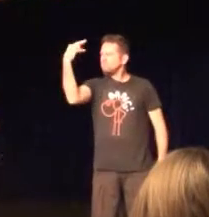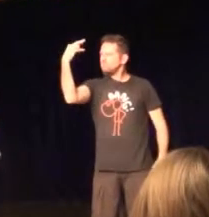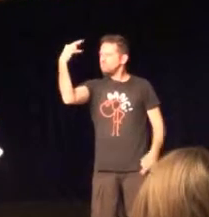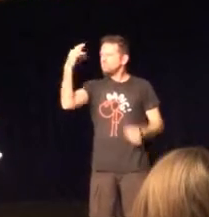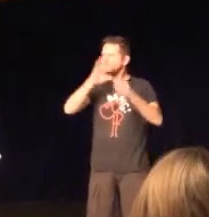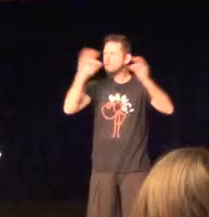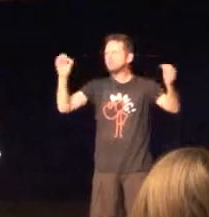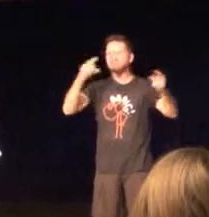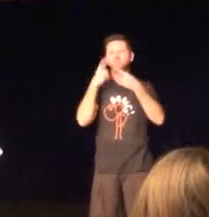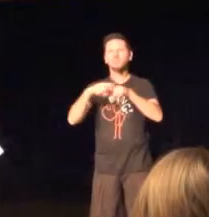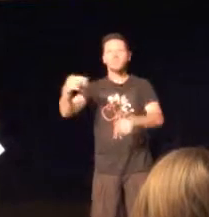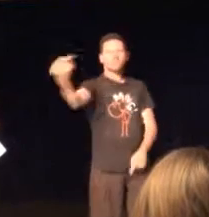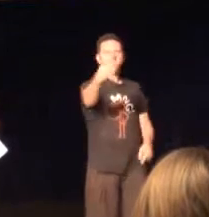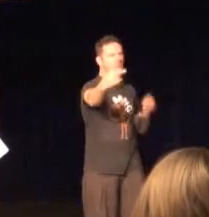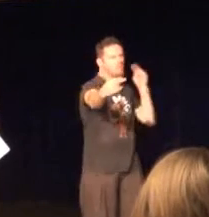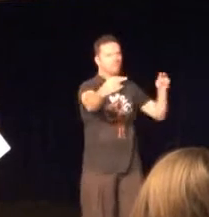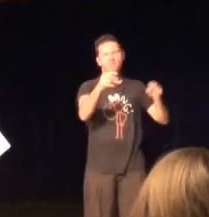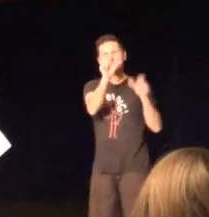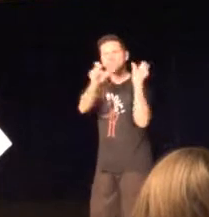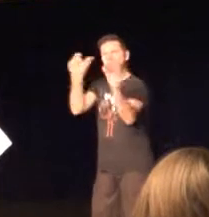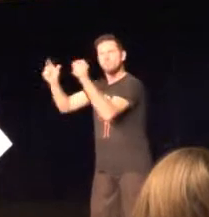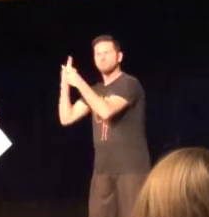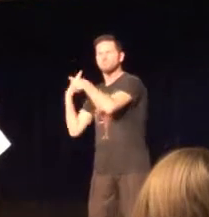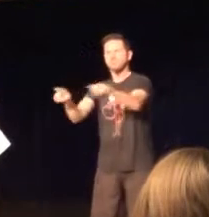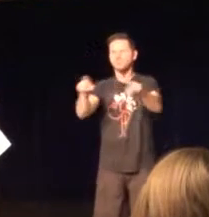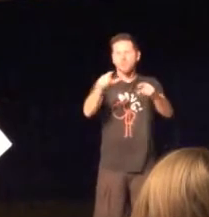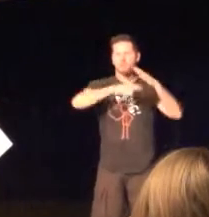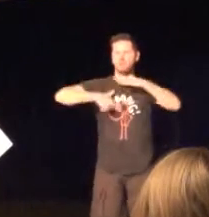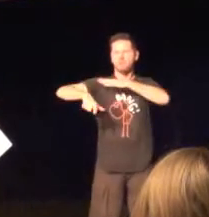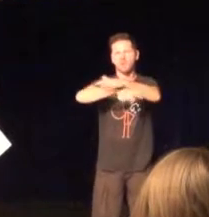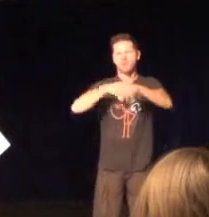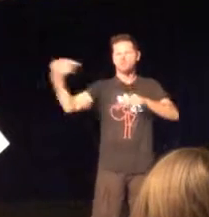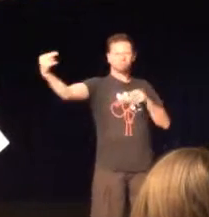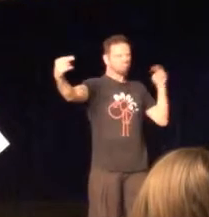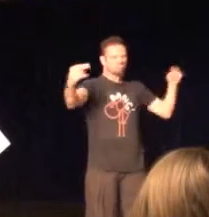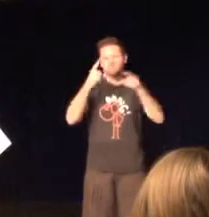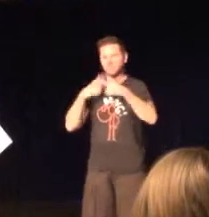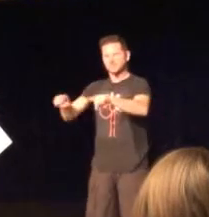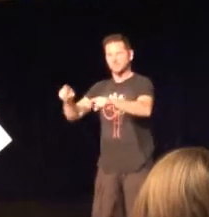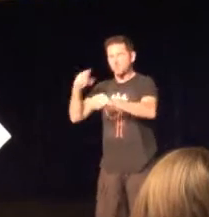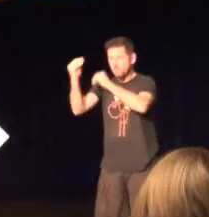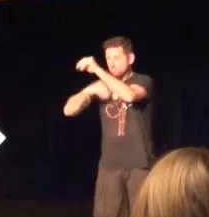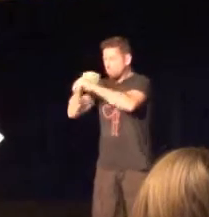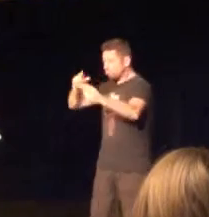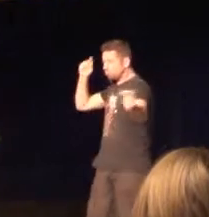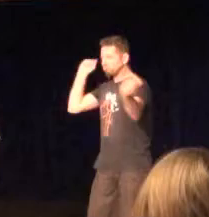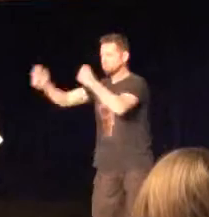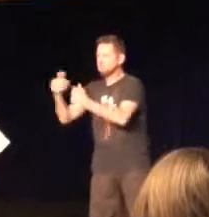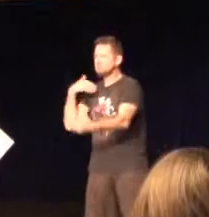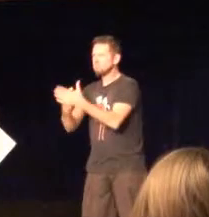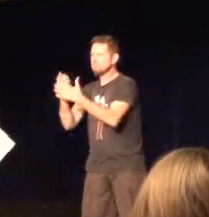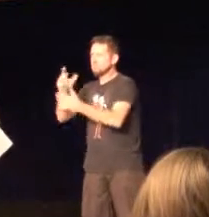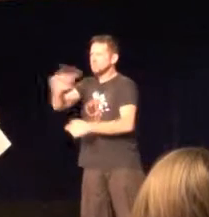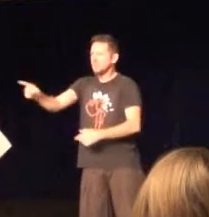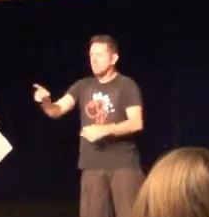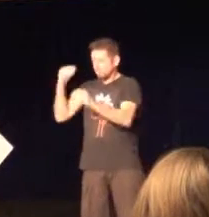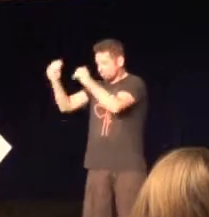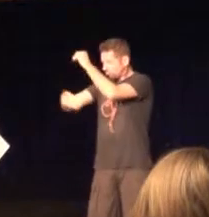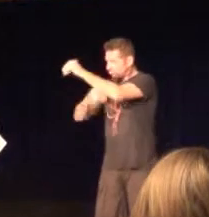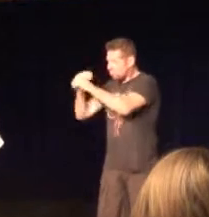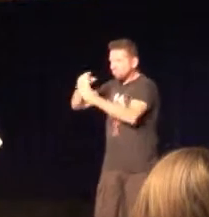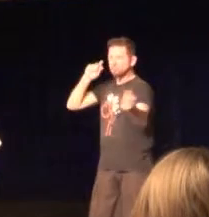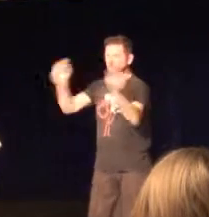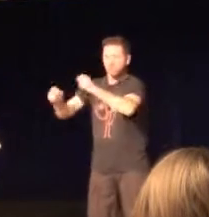certainement pas les mêmes phrases, ni les mêmes mots, certainement pas le même langage. Ce n'est pas que le monde change, c'est que l'on ne veut pas le voir